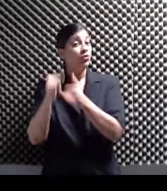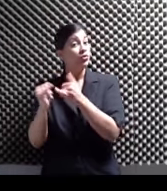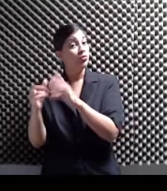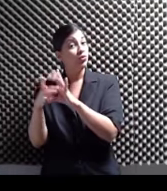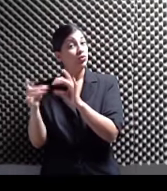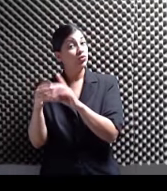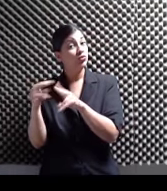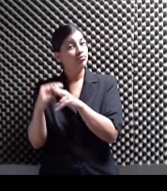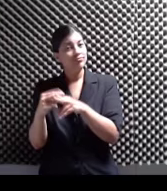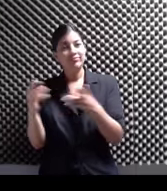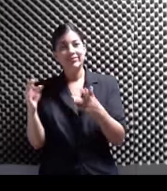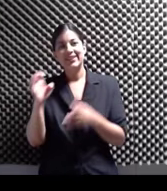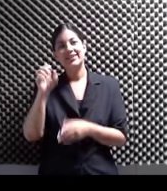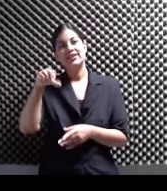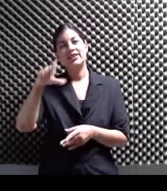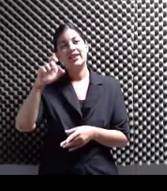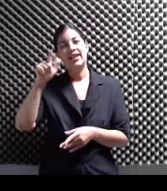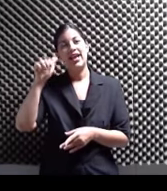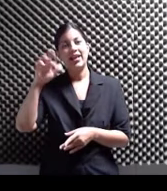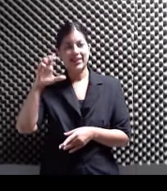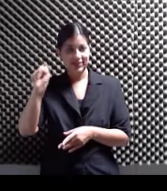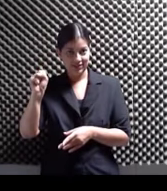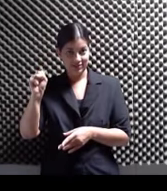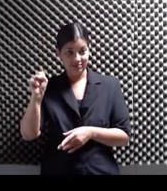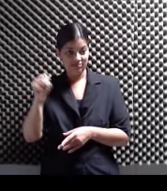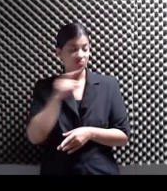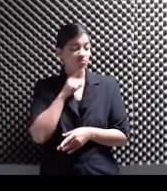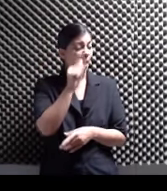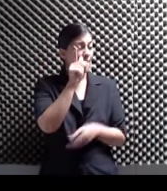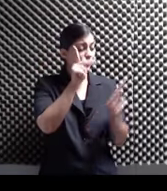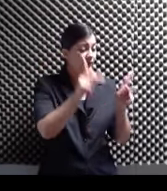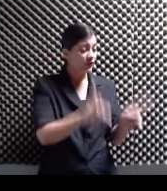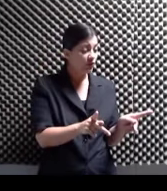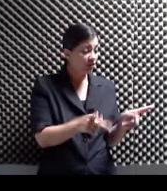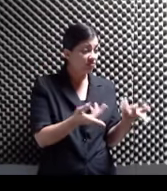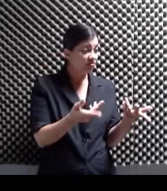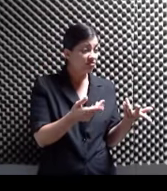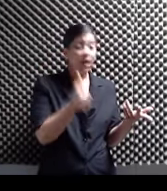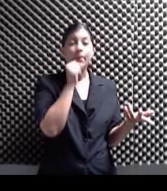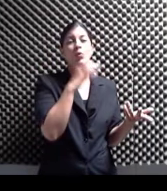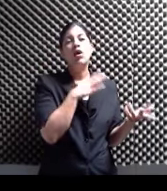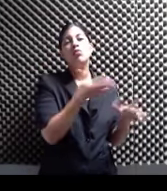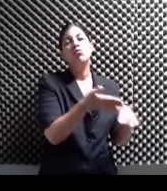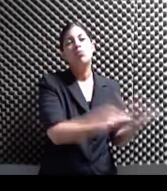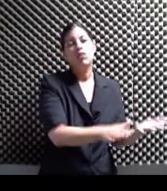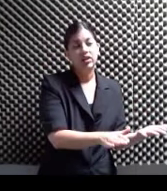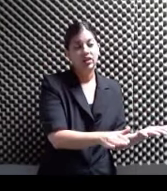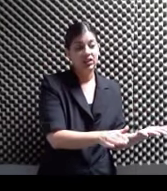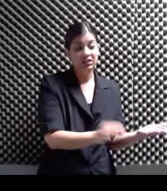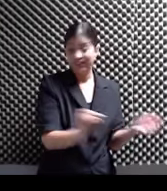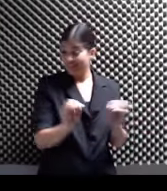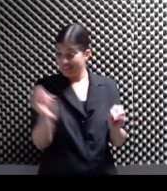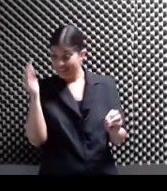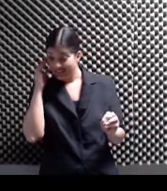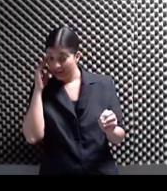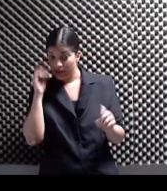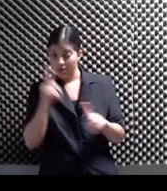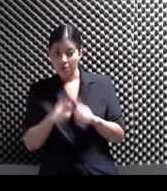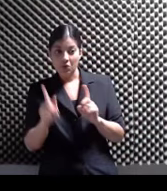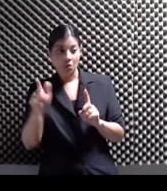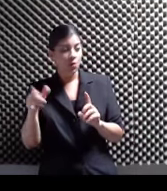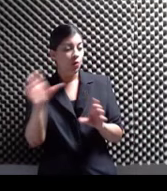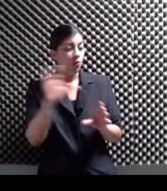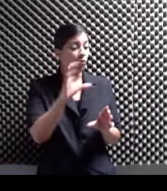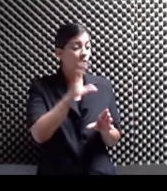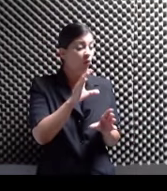videos para cuando las personas mueren, y resulta que en este cuento hay una señora que se muere y nadie sabe nada de ella, y cuando rebuscan en su vida, resulta que